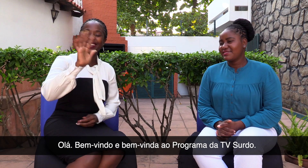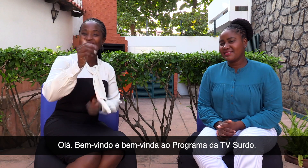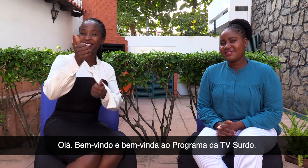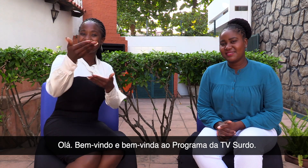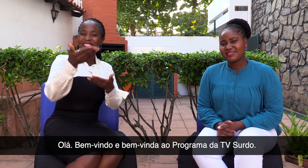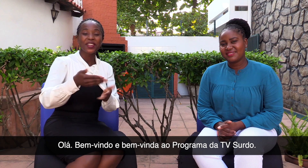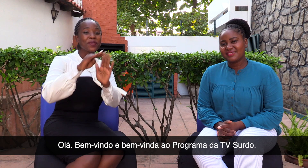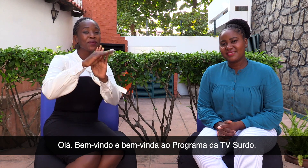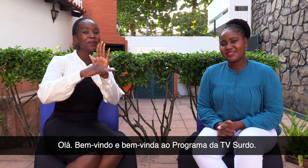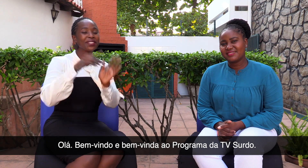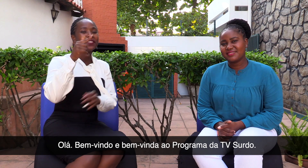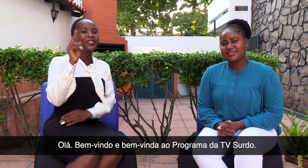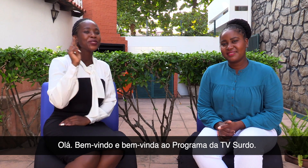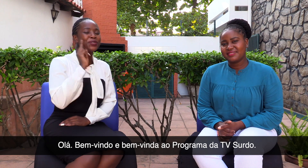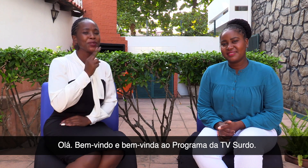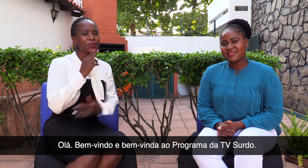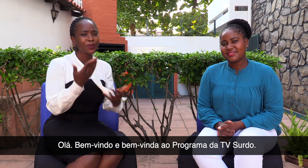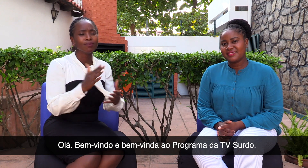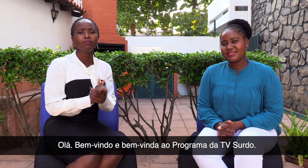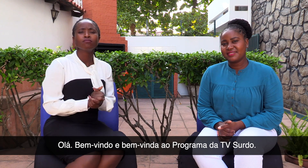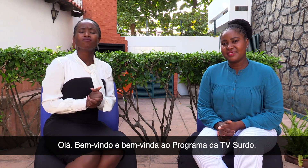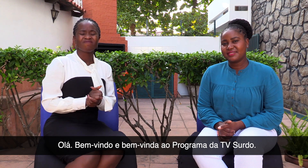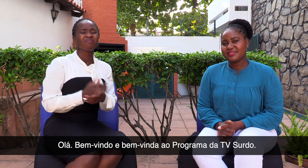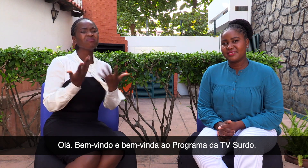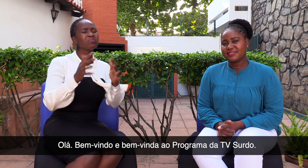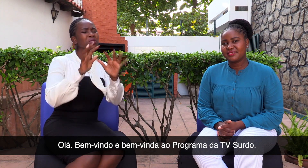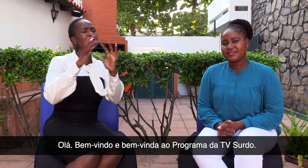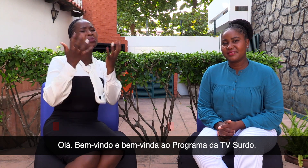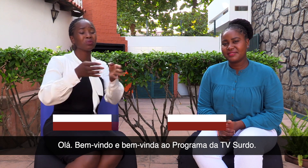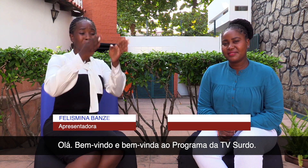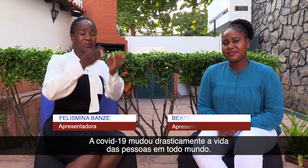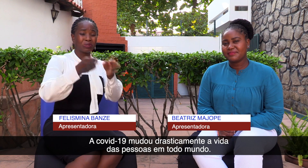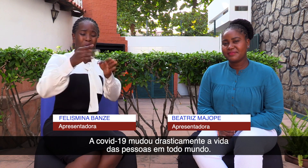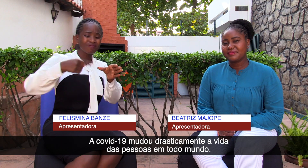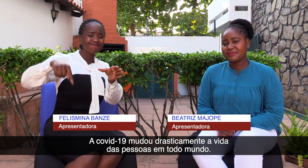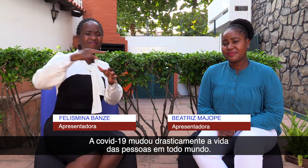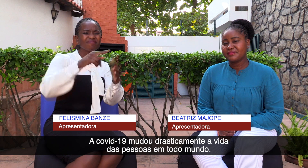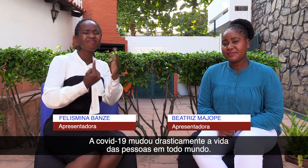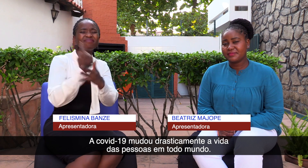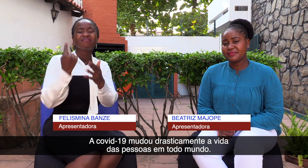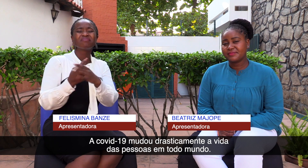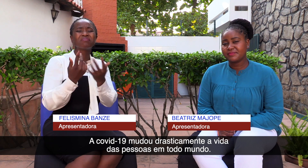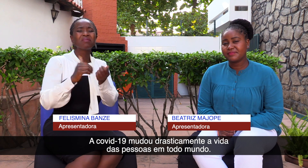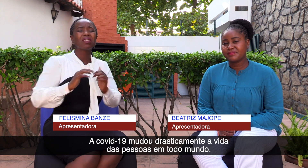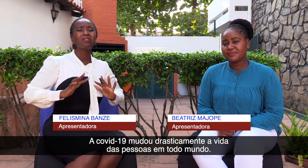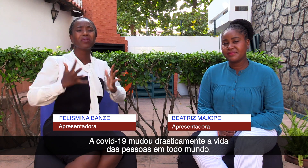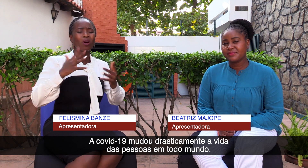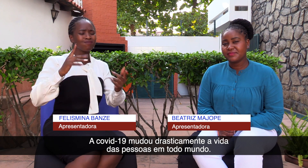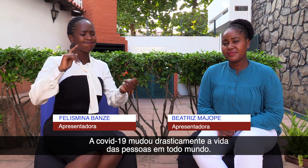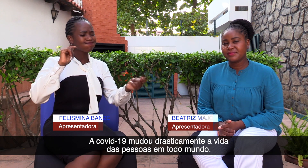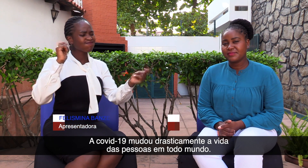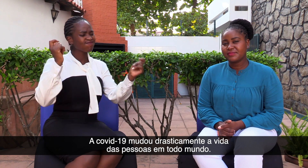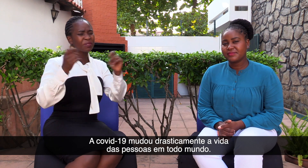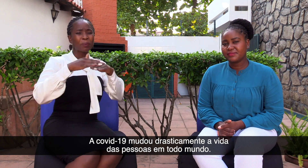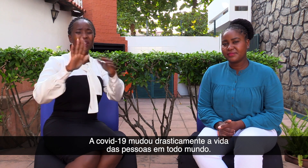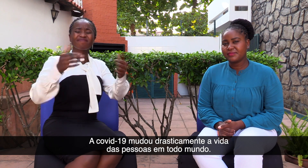Olá, bem-vinda e bem-vindo ao programa da TV Surdo. A Covid-19 mudou drasticamente